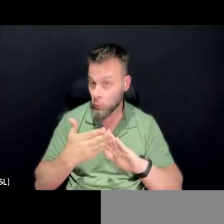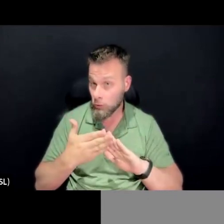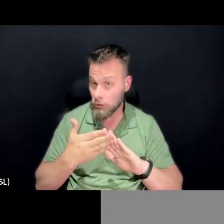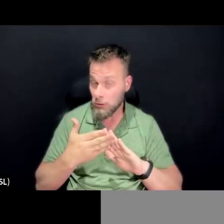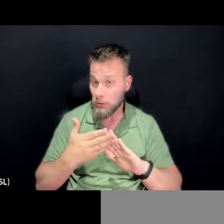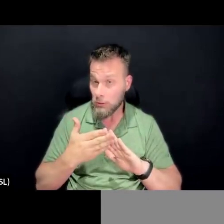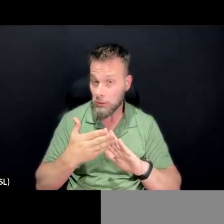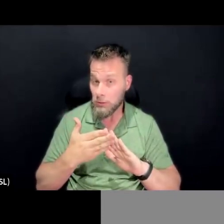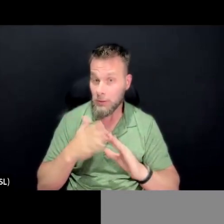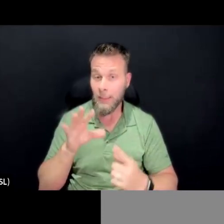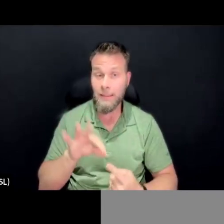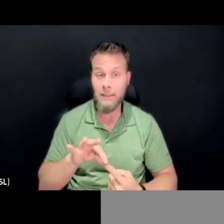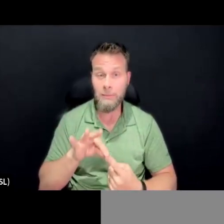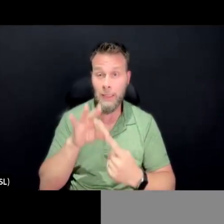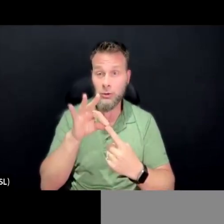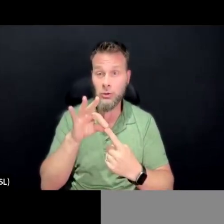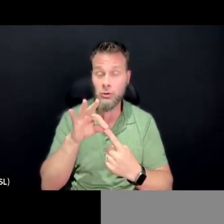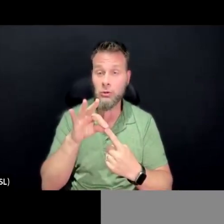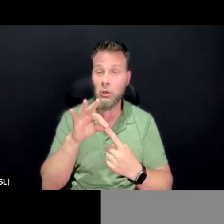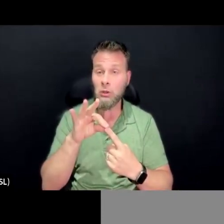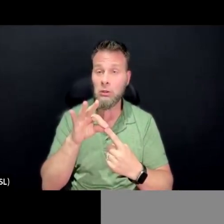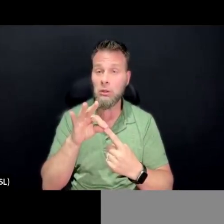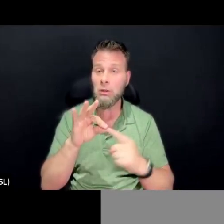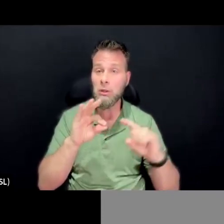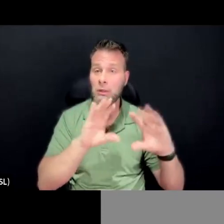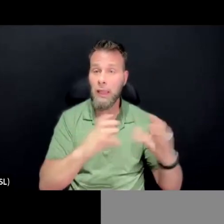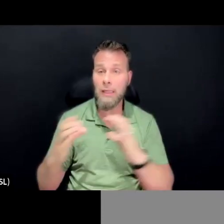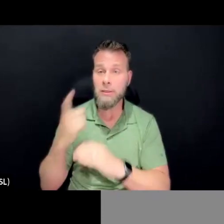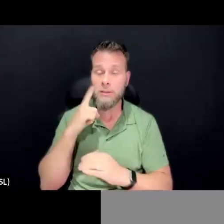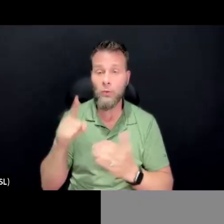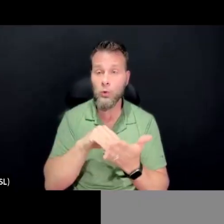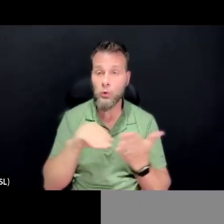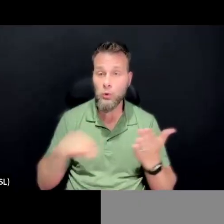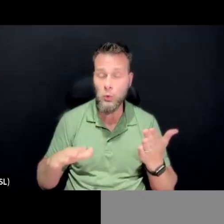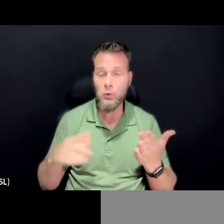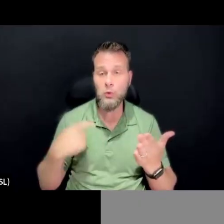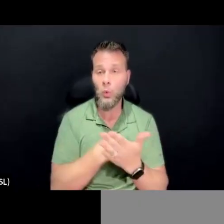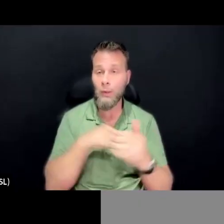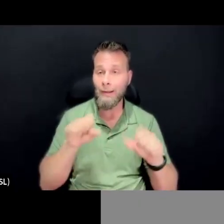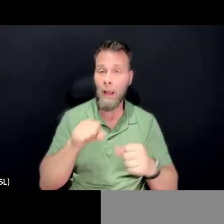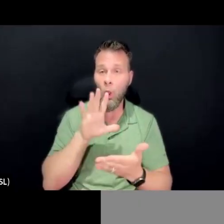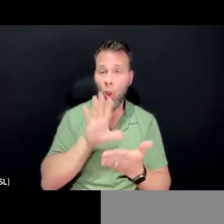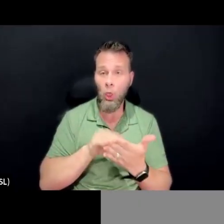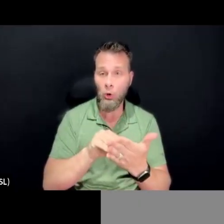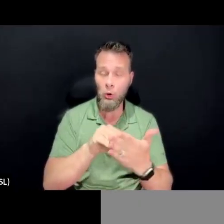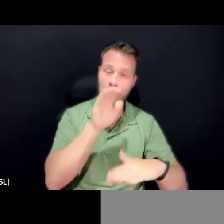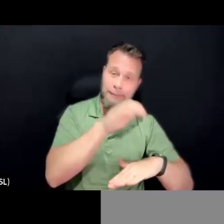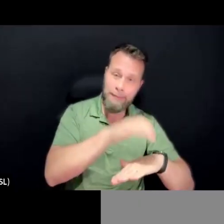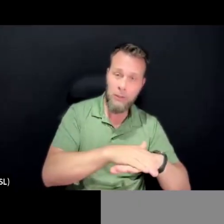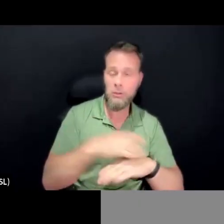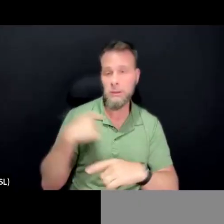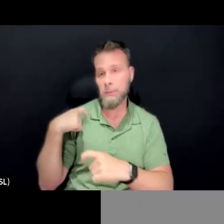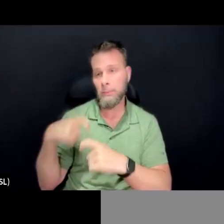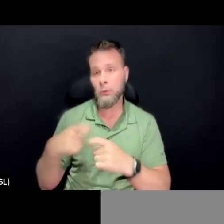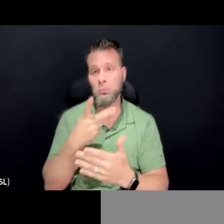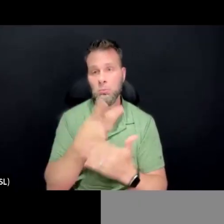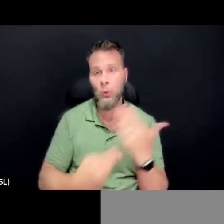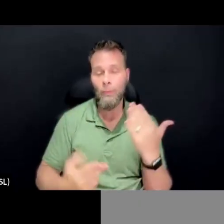especial para los estudiantes que podemos aprender en 2 idiomas, en español y en inglés. Gracias.